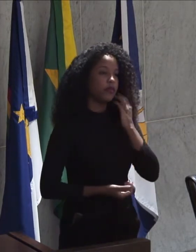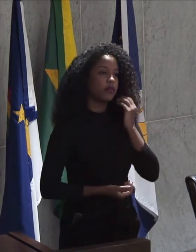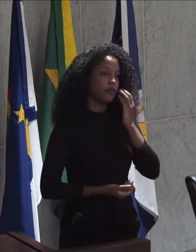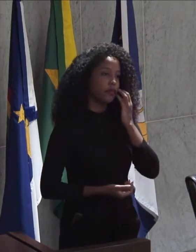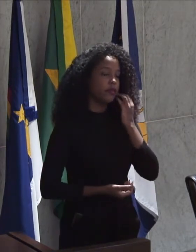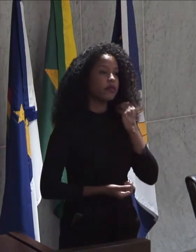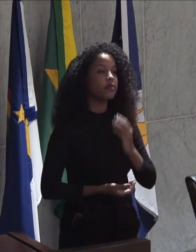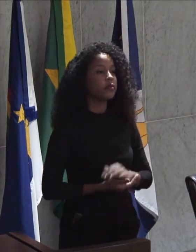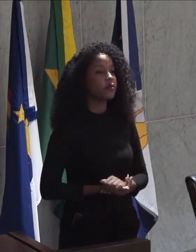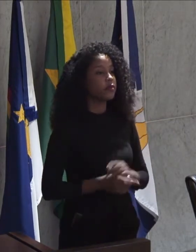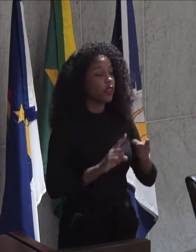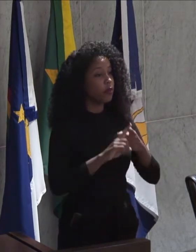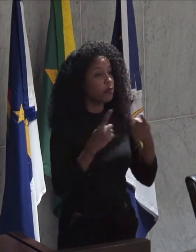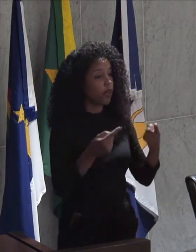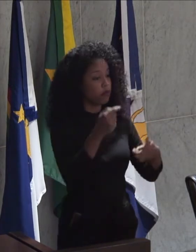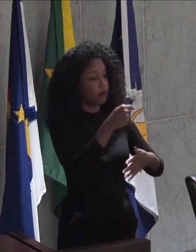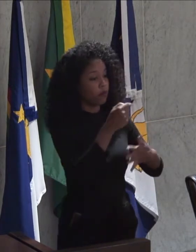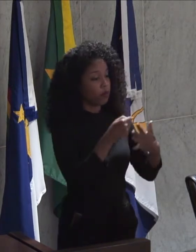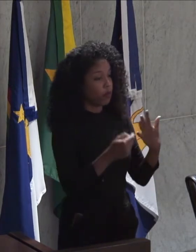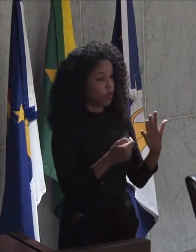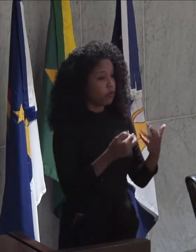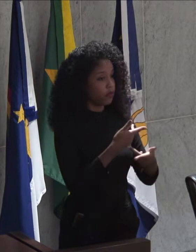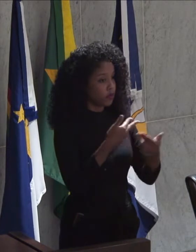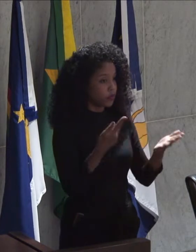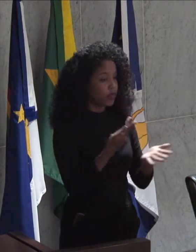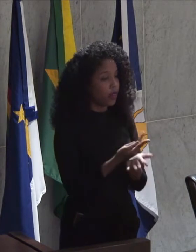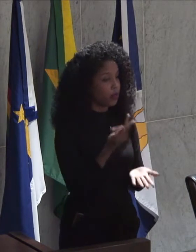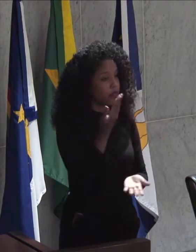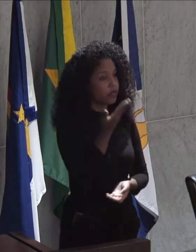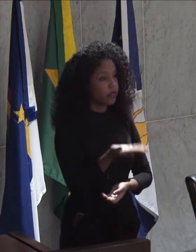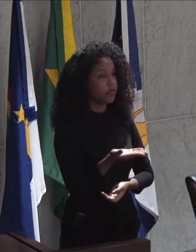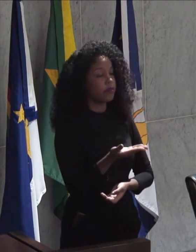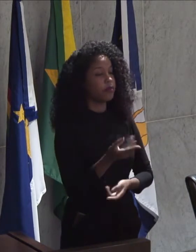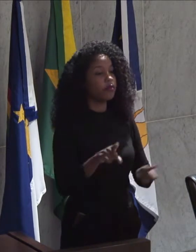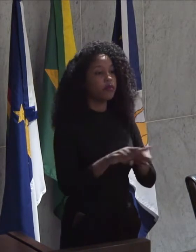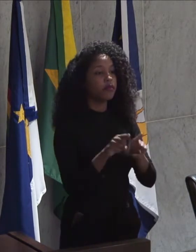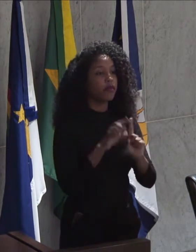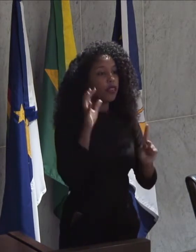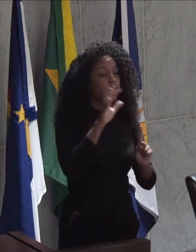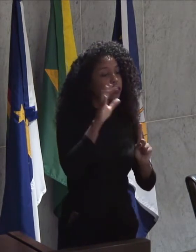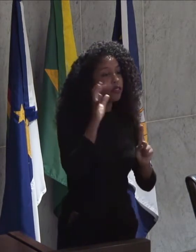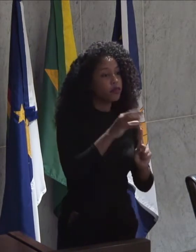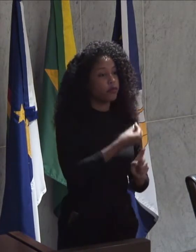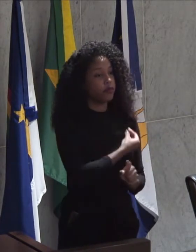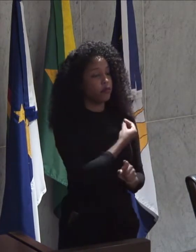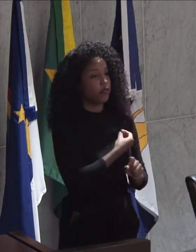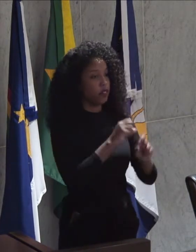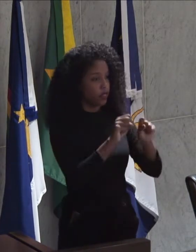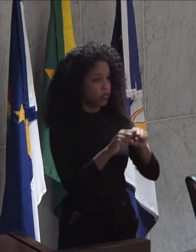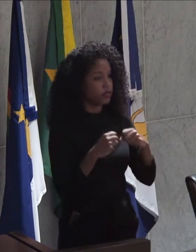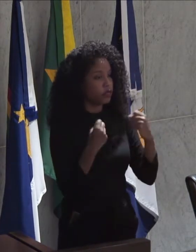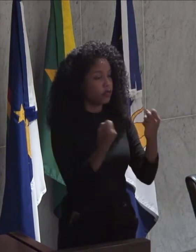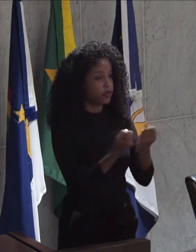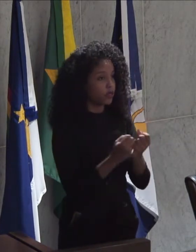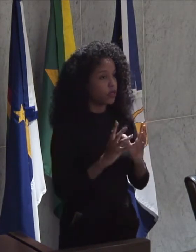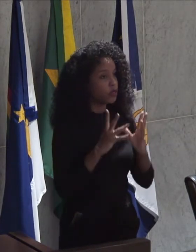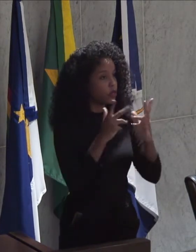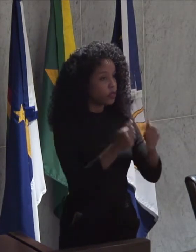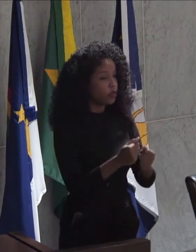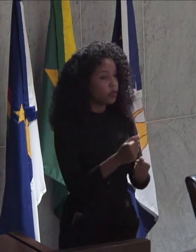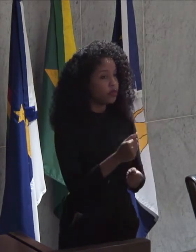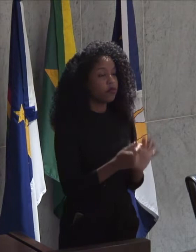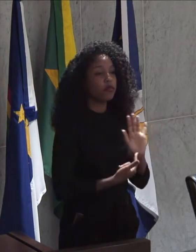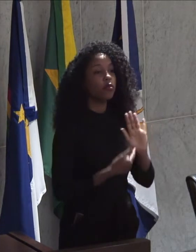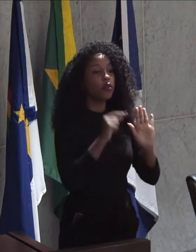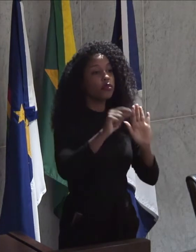Mas os fatos são esses, os impactos na vida econômica e social estão mostrados. O índice de indeferimento